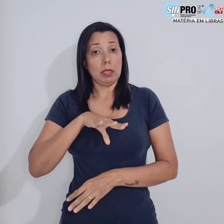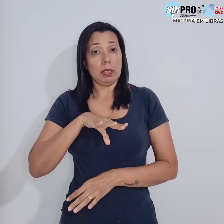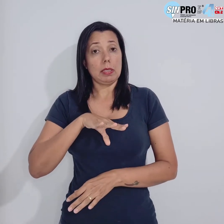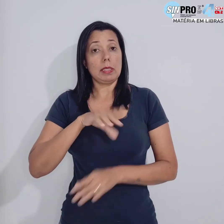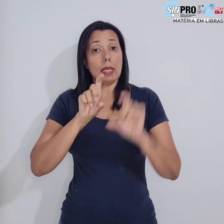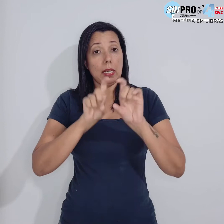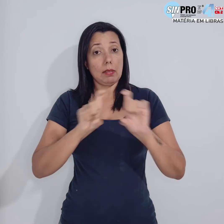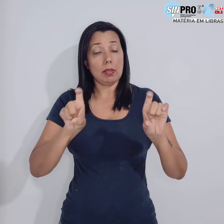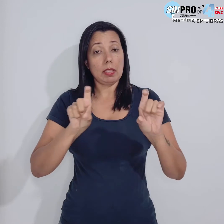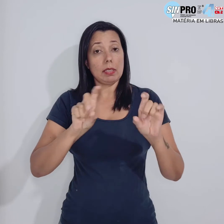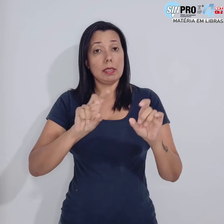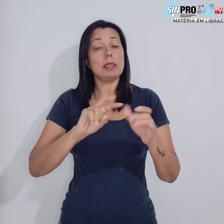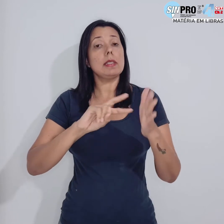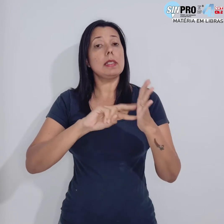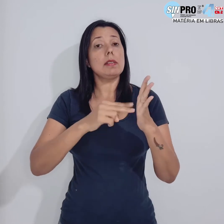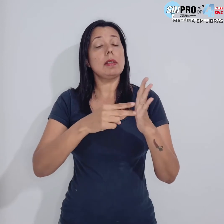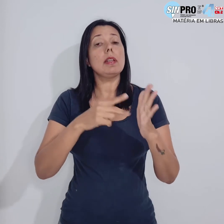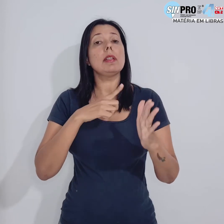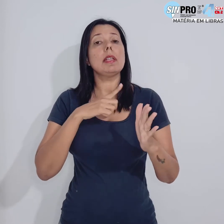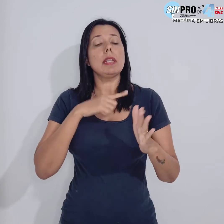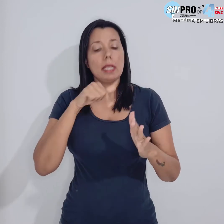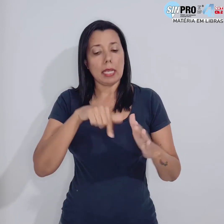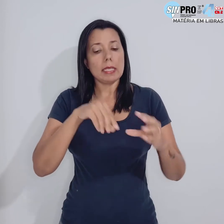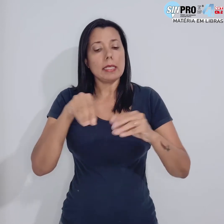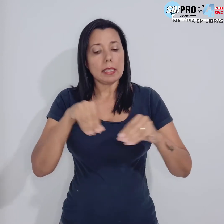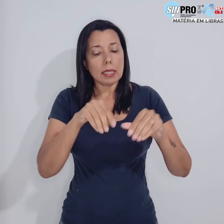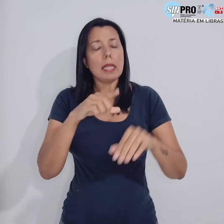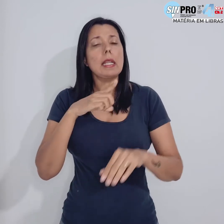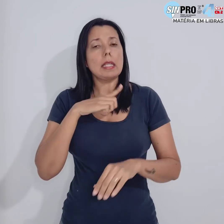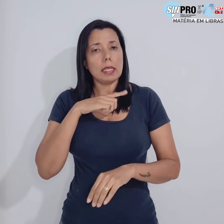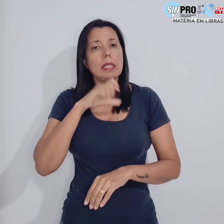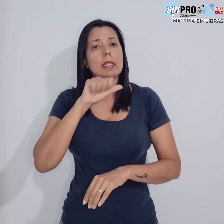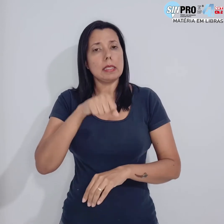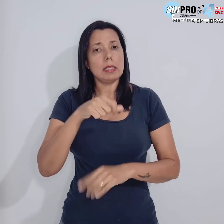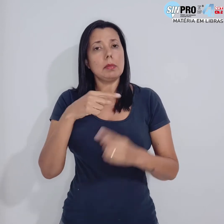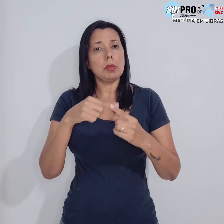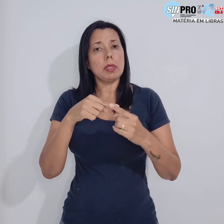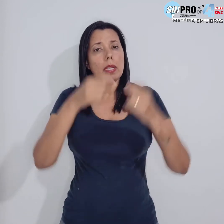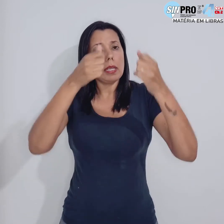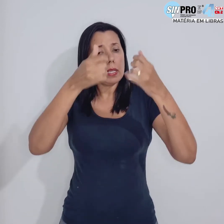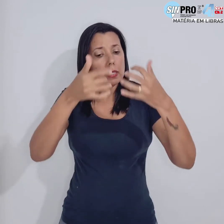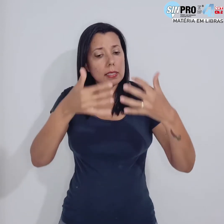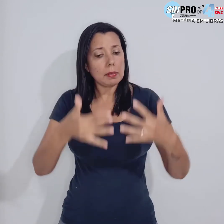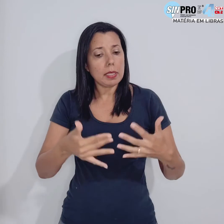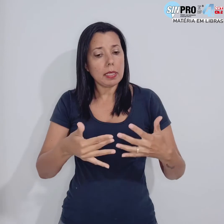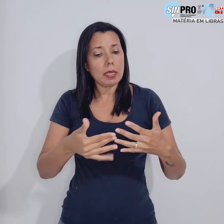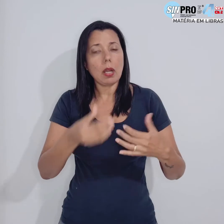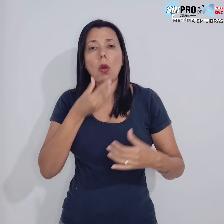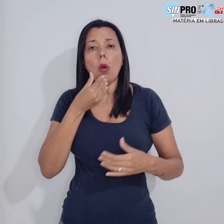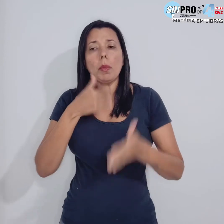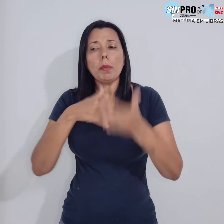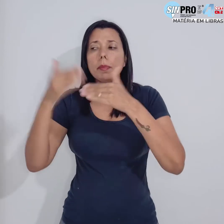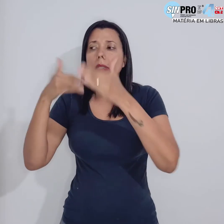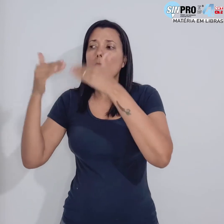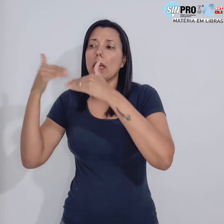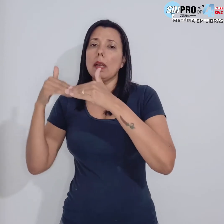a frase significa: esta terra tem dono, porque, segundo explica o antropólogo Iberê do